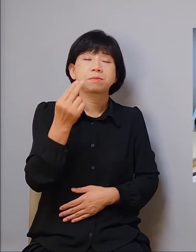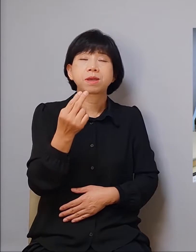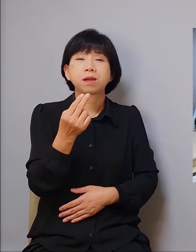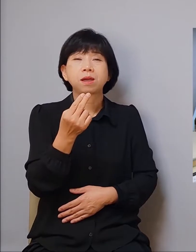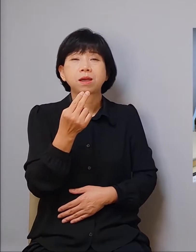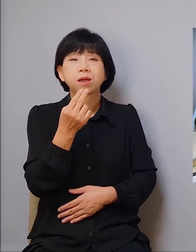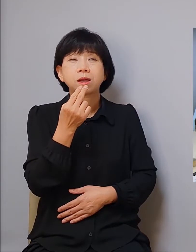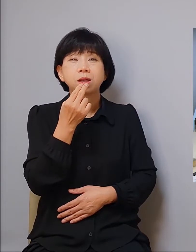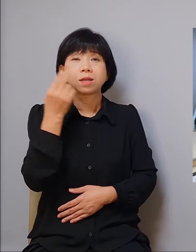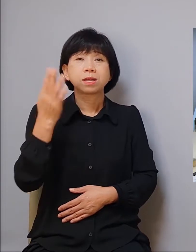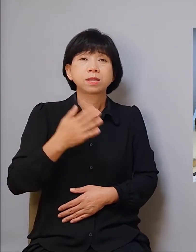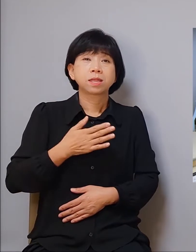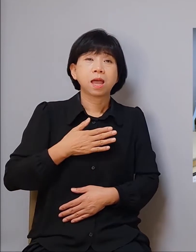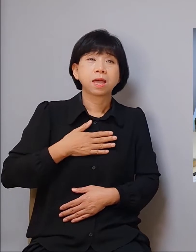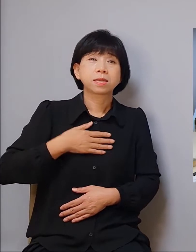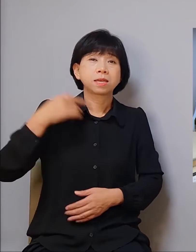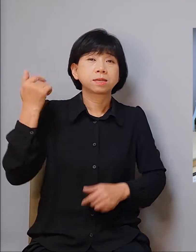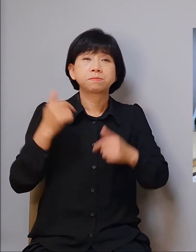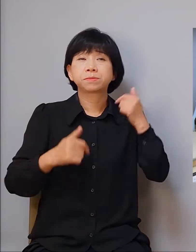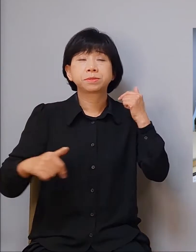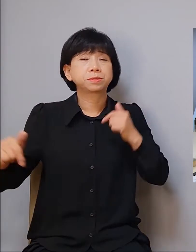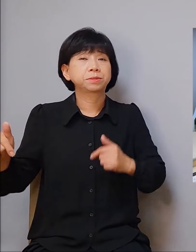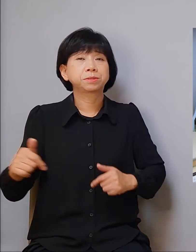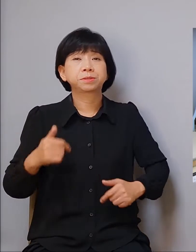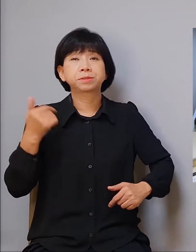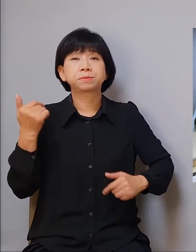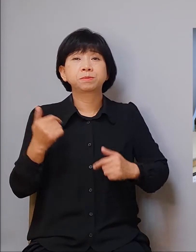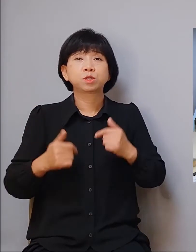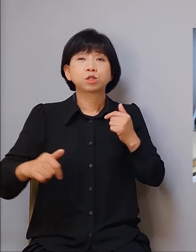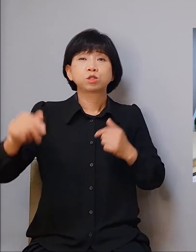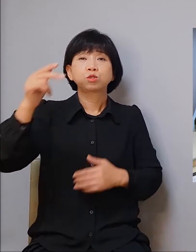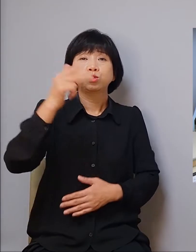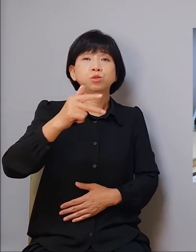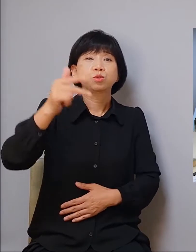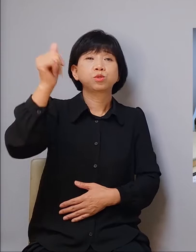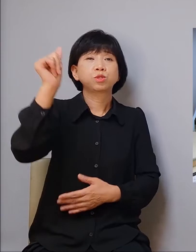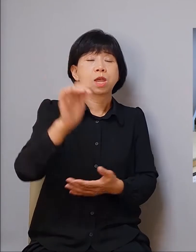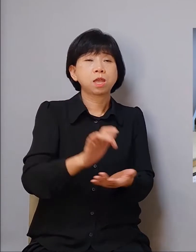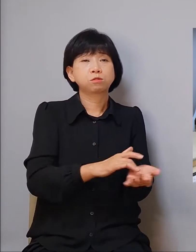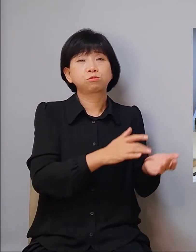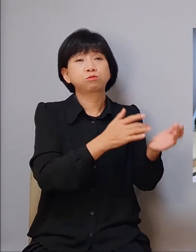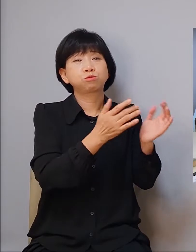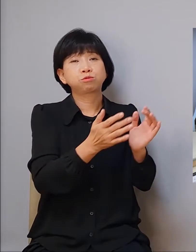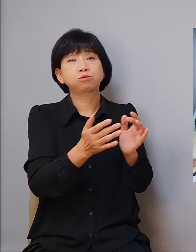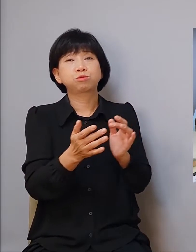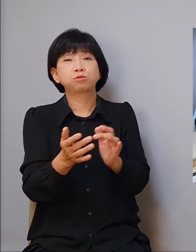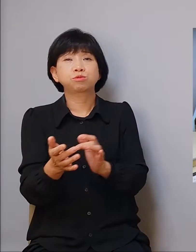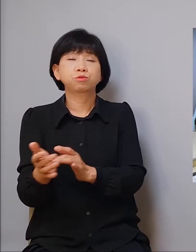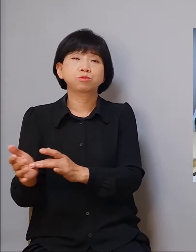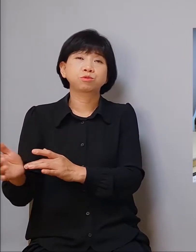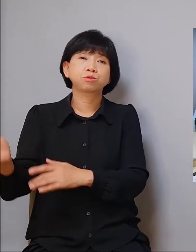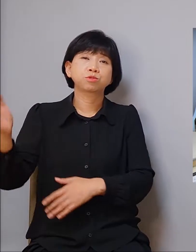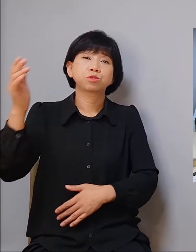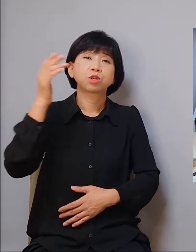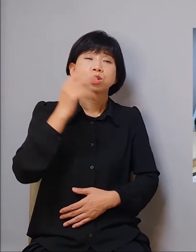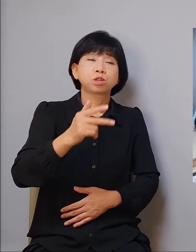나의 생명 나의 힘도 주 예수